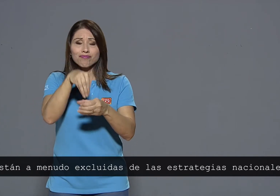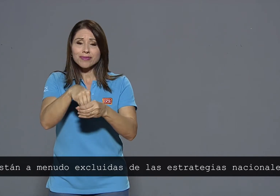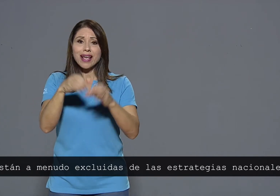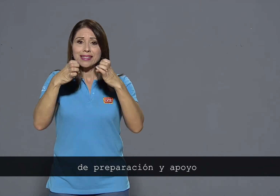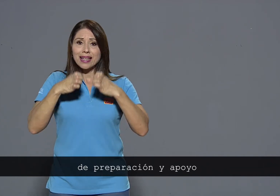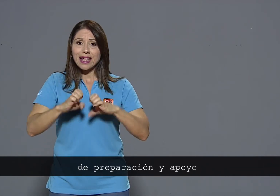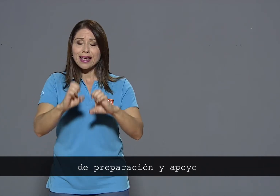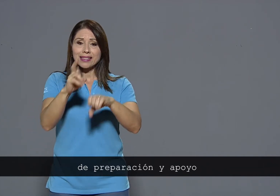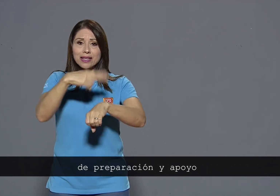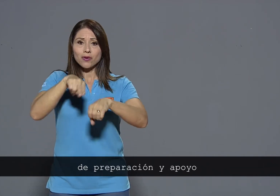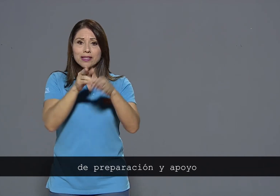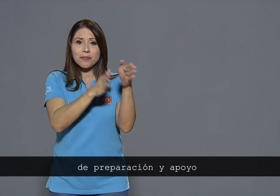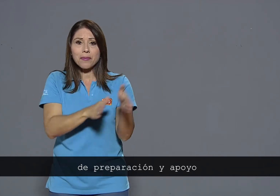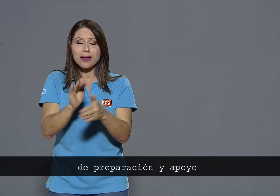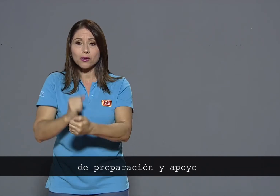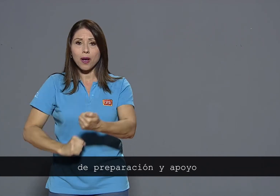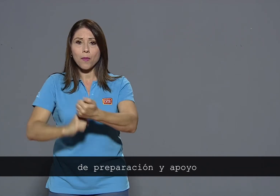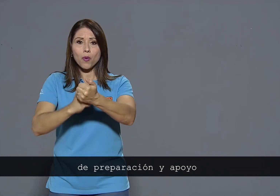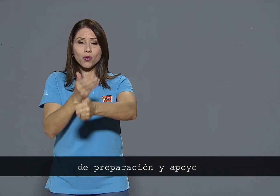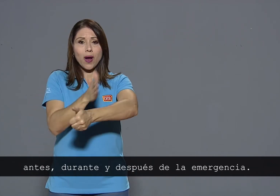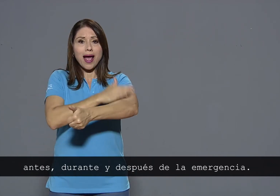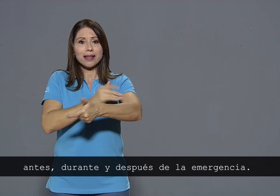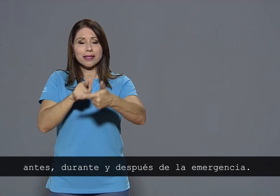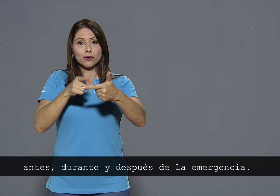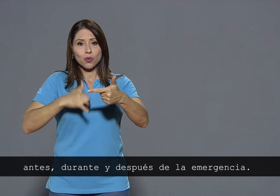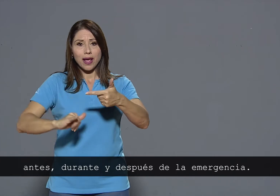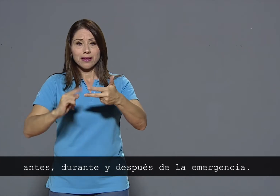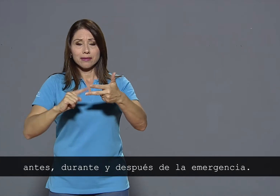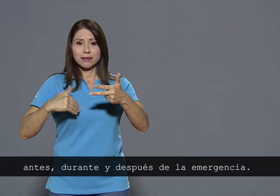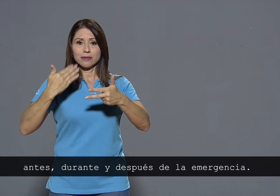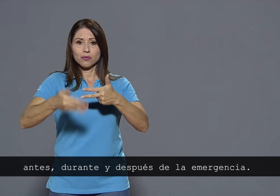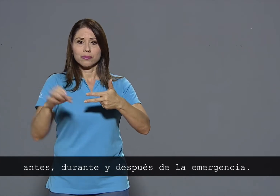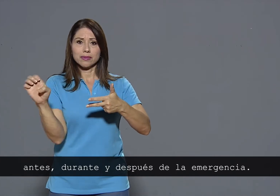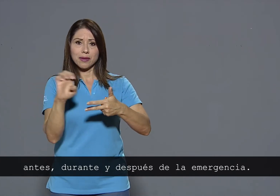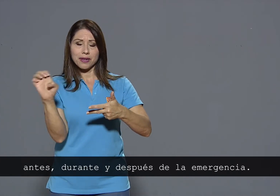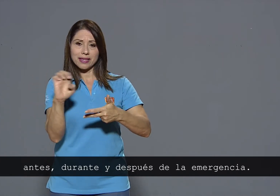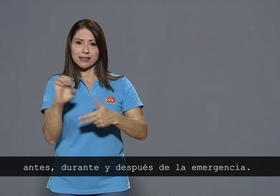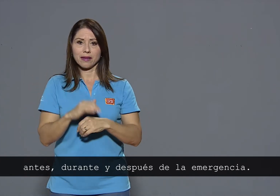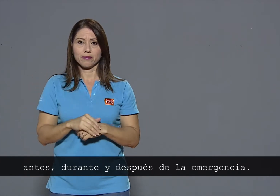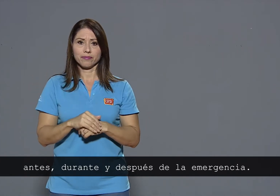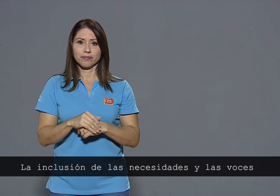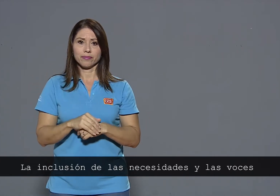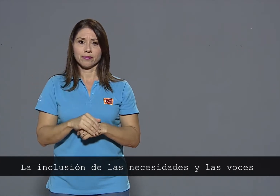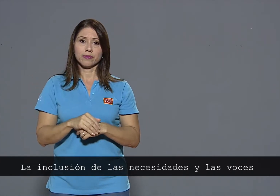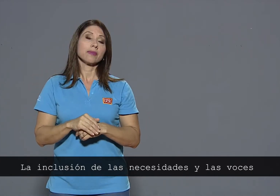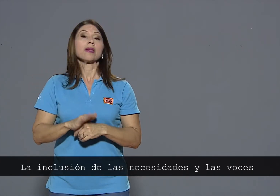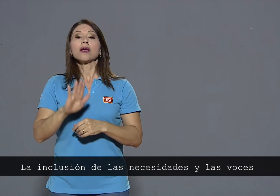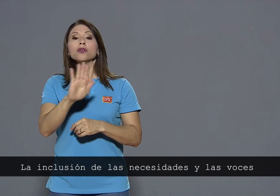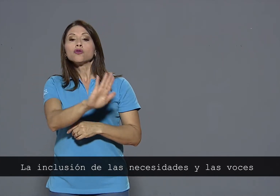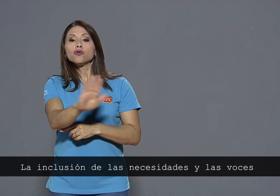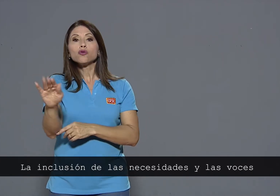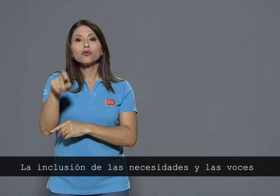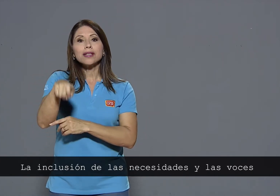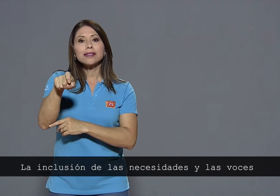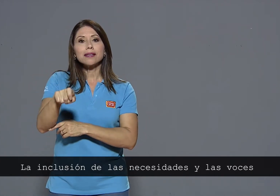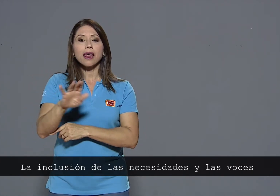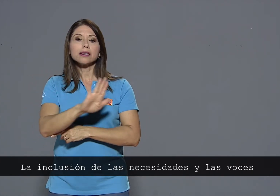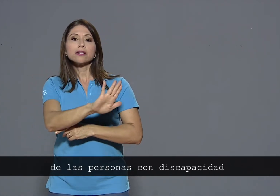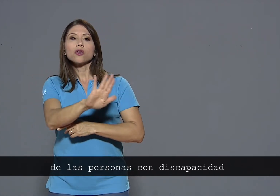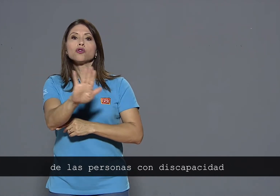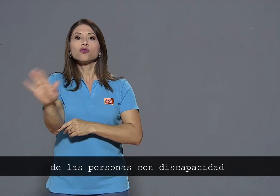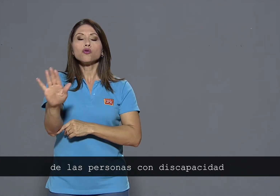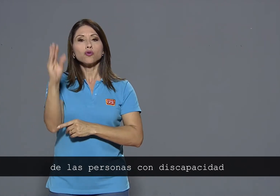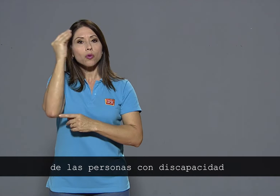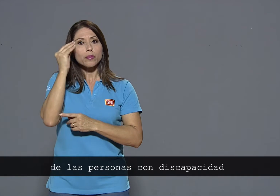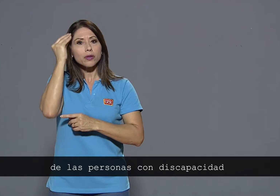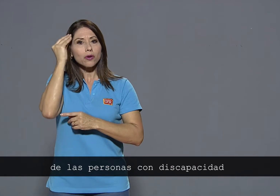estrategias nacionales de preparación y apoyo antes, durante y después de la emergencia. La inclusión de las necesidades y las voces